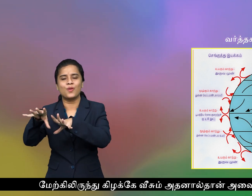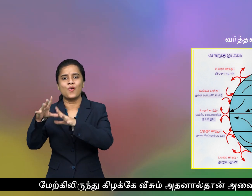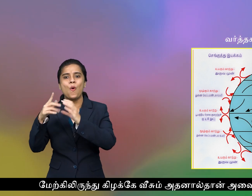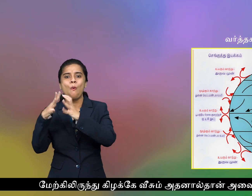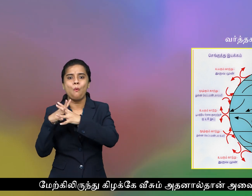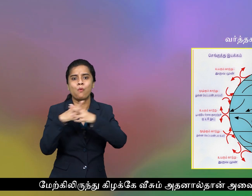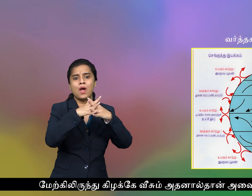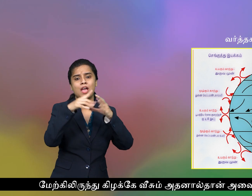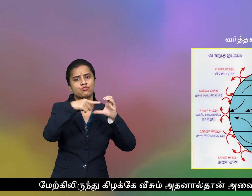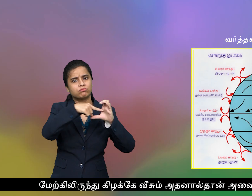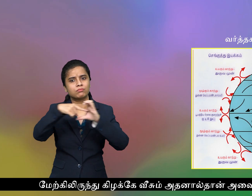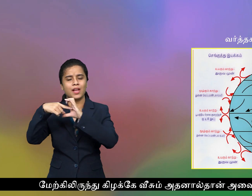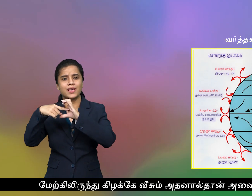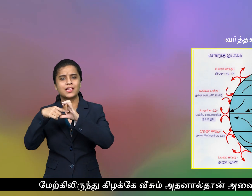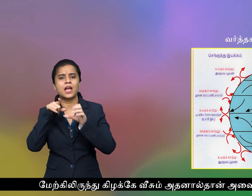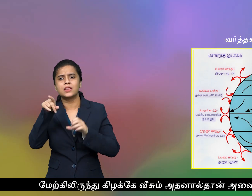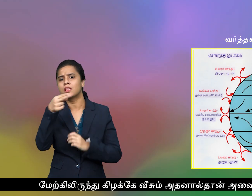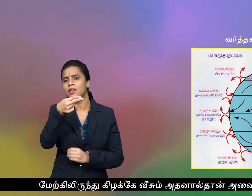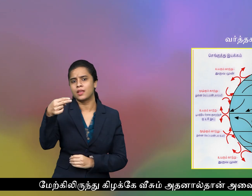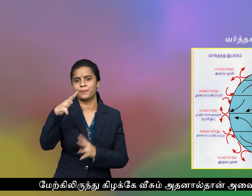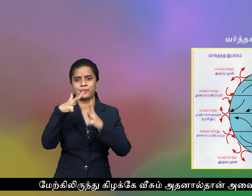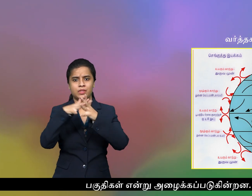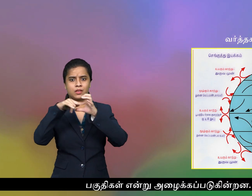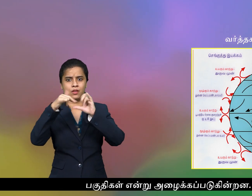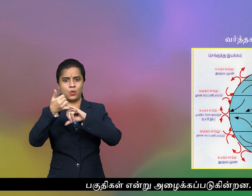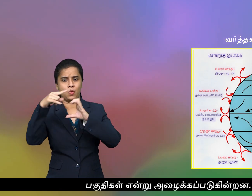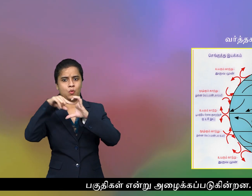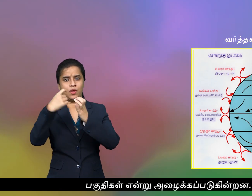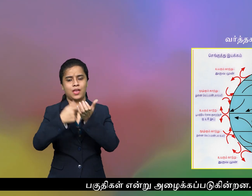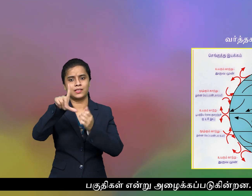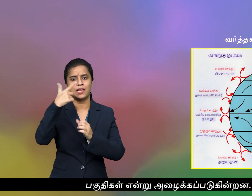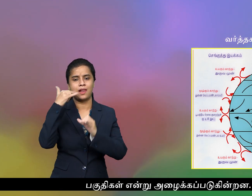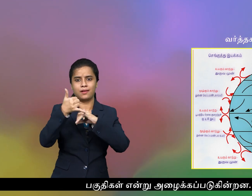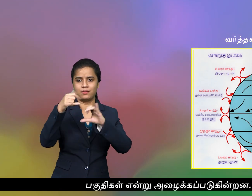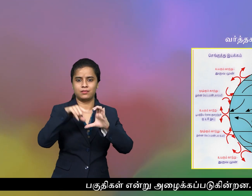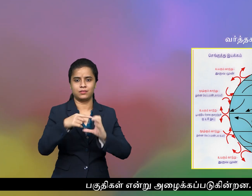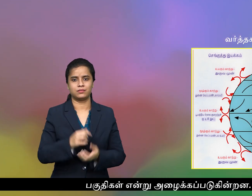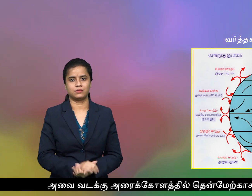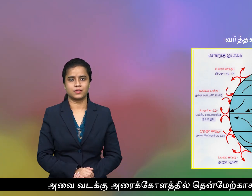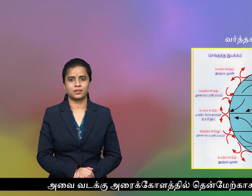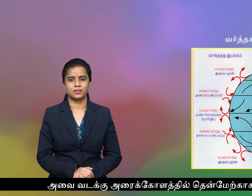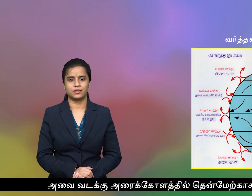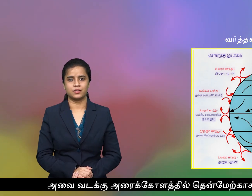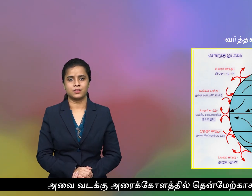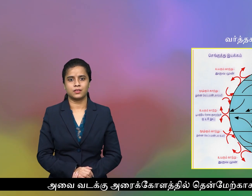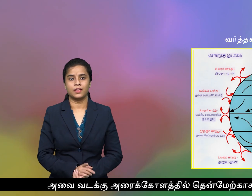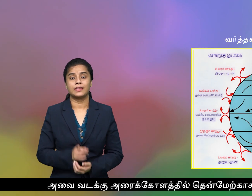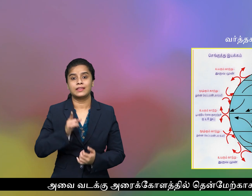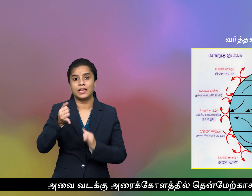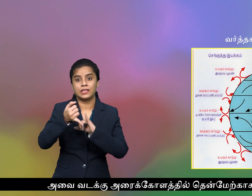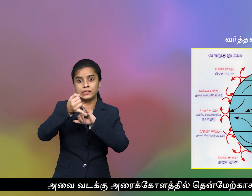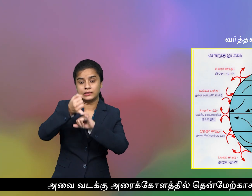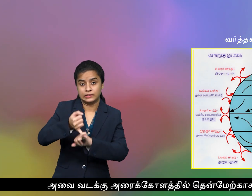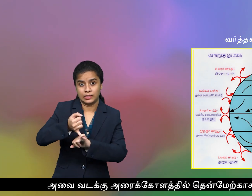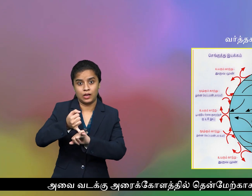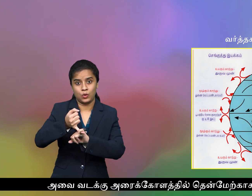மேற்கிலிருந்து கிழக்கே வீசும். அதனால்தான் அவை மேற்கு பகுதிகள் என்று அழைக்கப்படுகின்றன. அவை வடக்கு